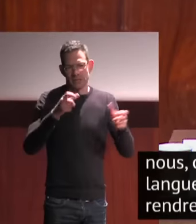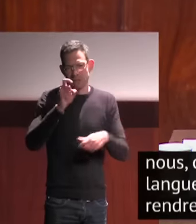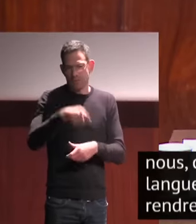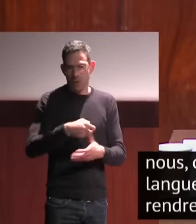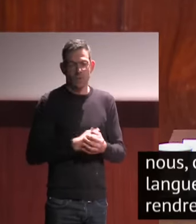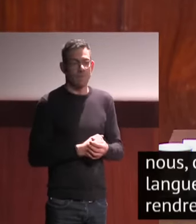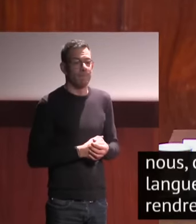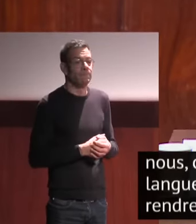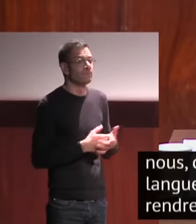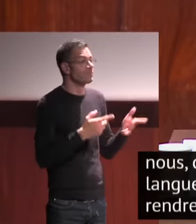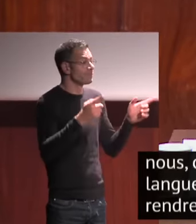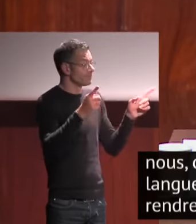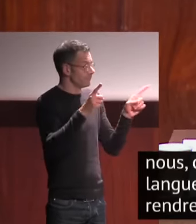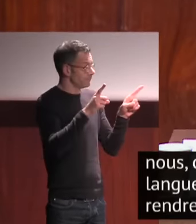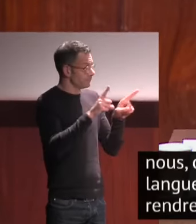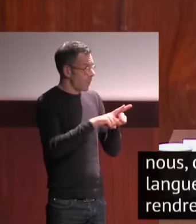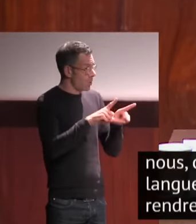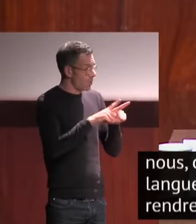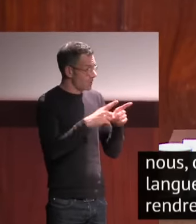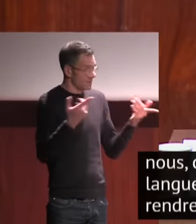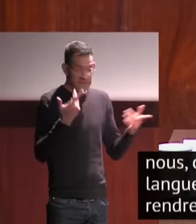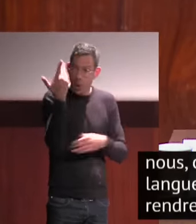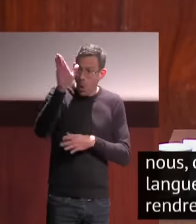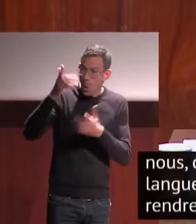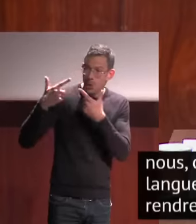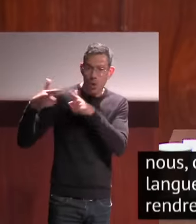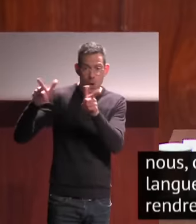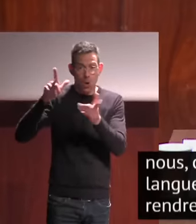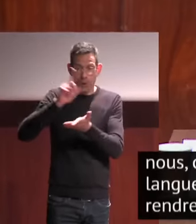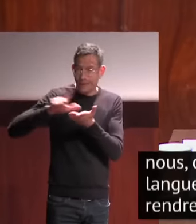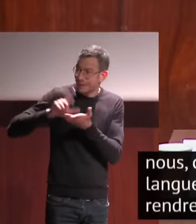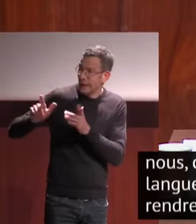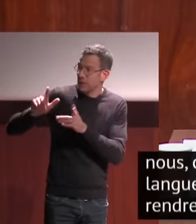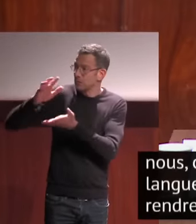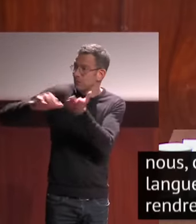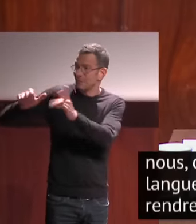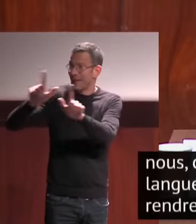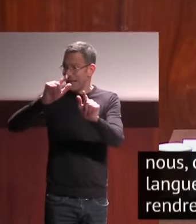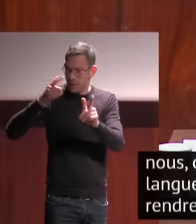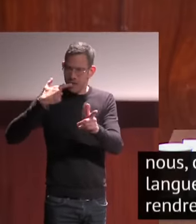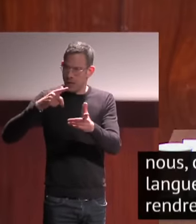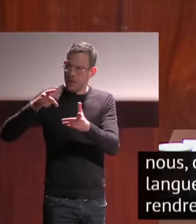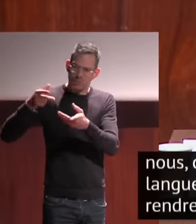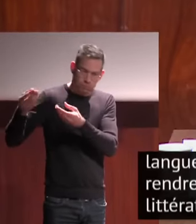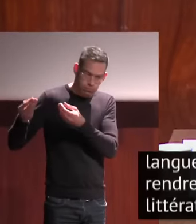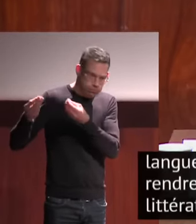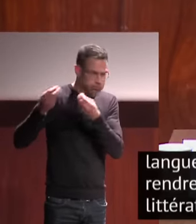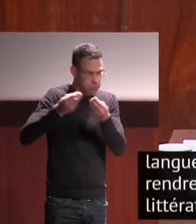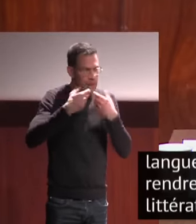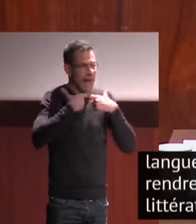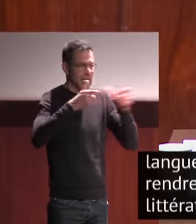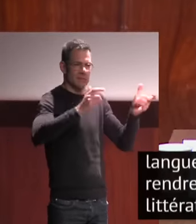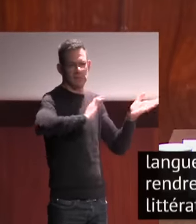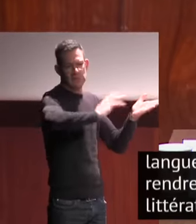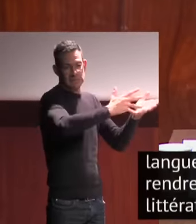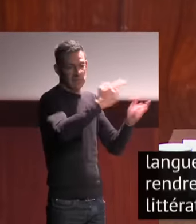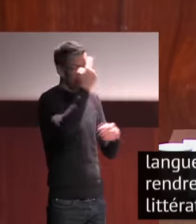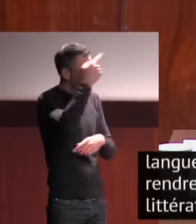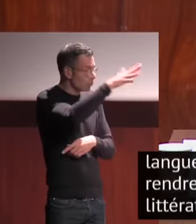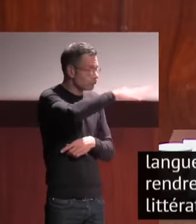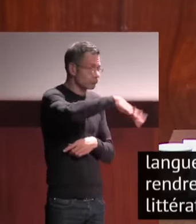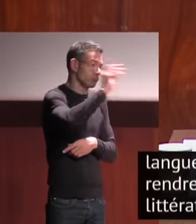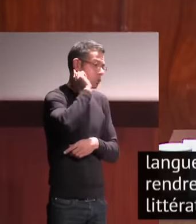de rendre accessible la littérature dans les autres langues, en langue des signes, pour le public